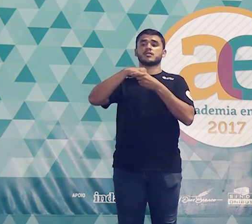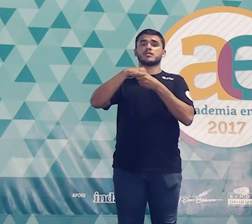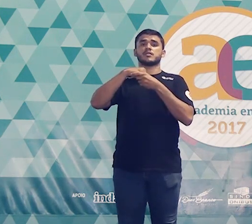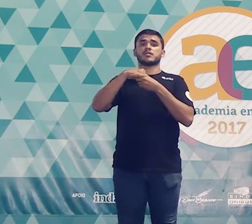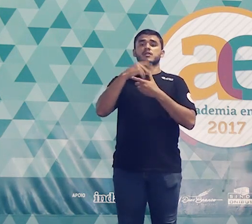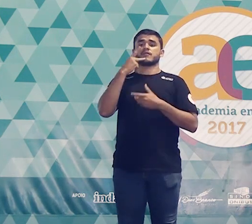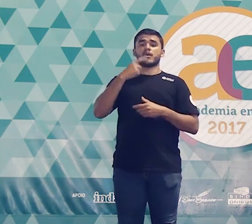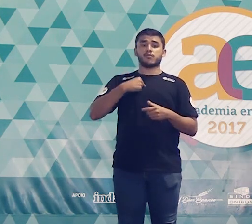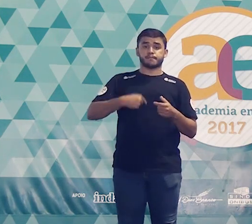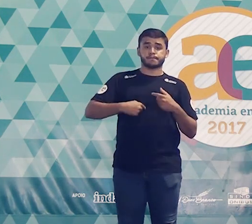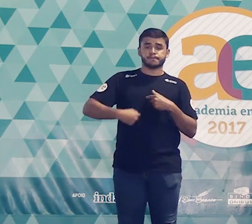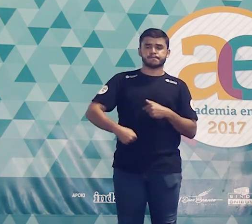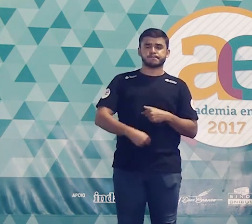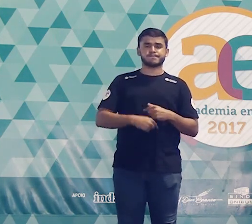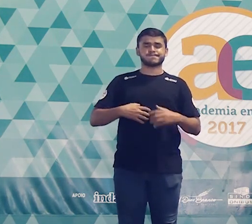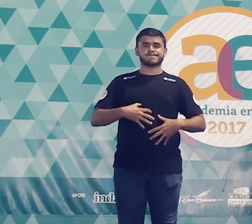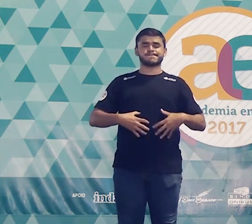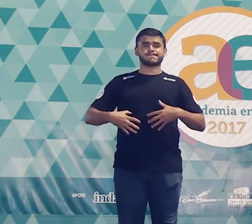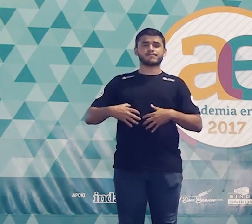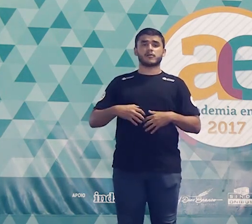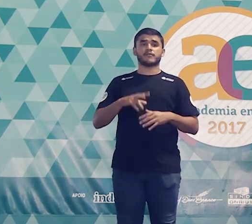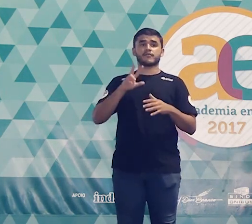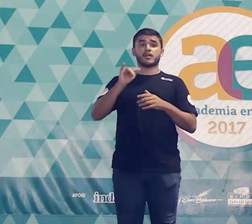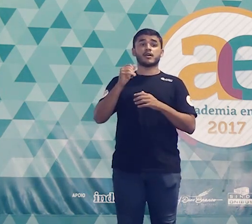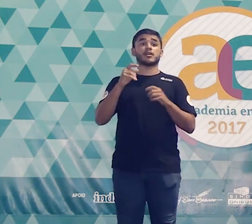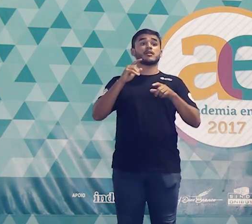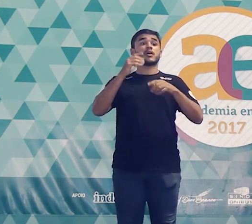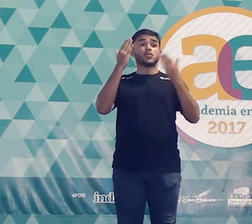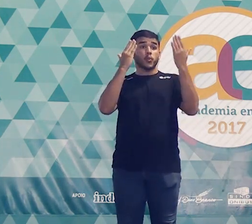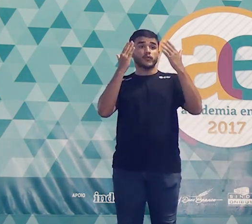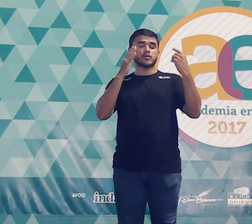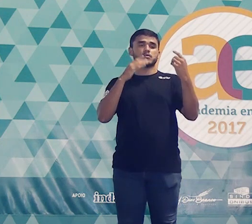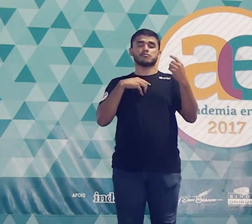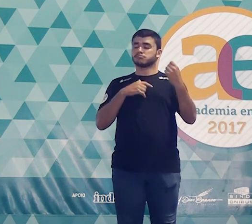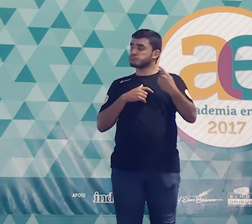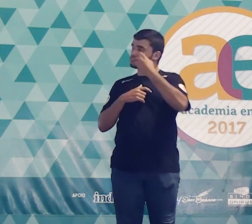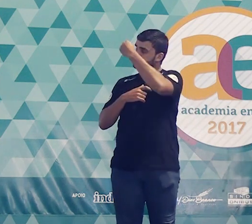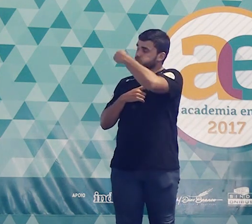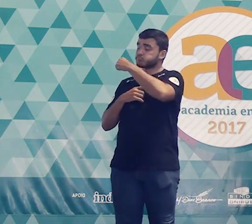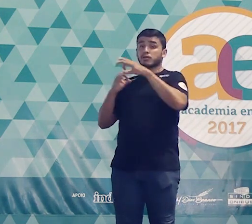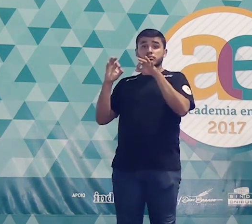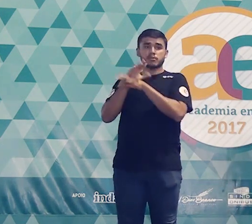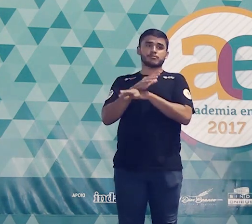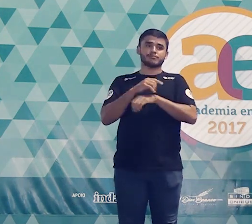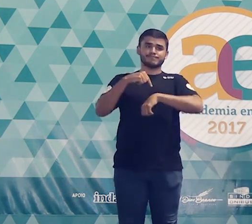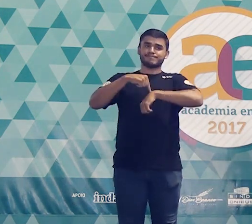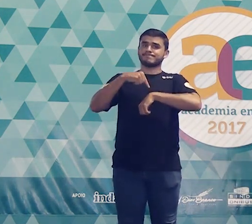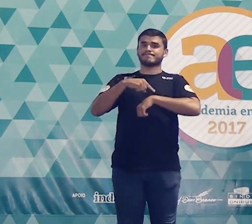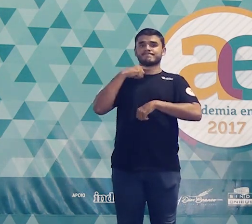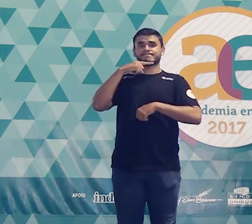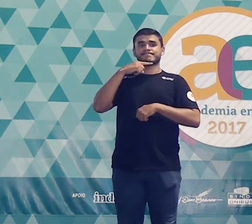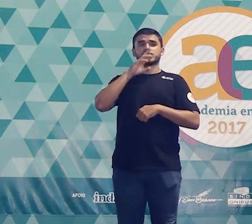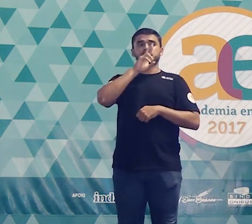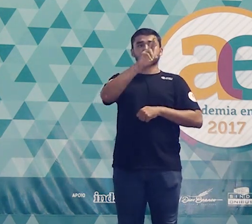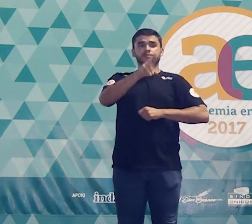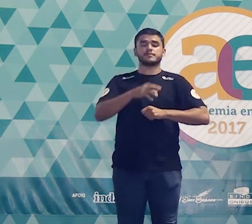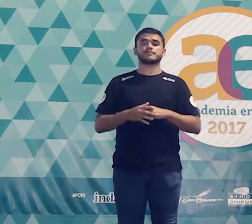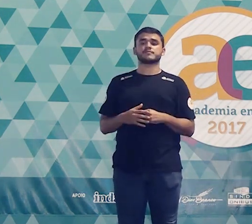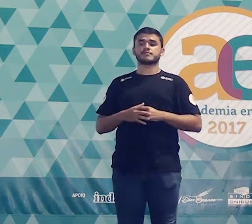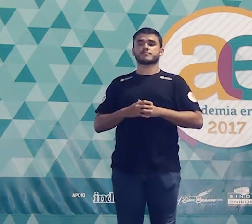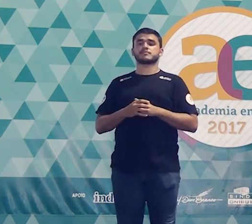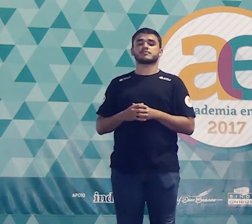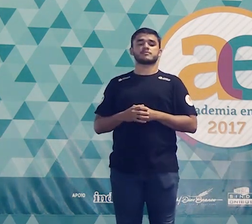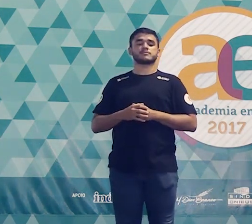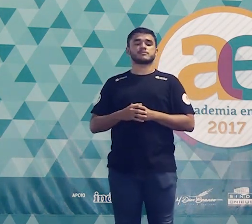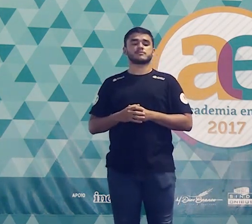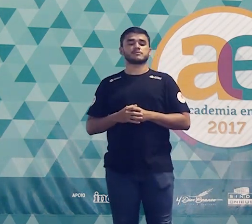alça intestinal, mas quem me pediu a dúvida, vem aqui atrás aqui que eu explico direitinho para vocês o que é diverticulite, sem problema, tá?